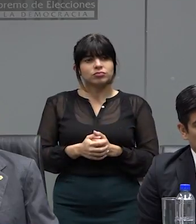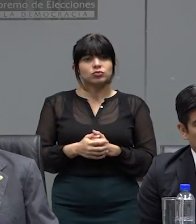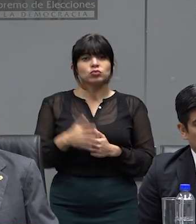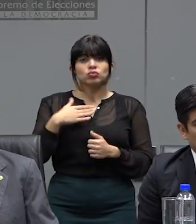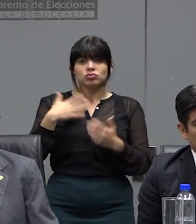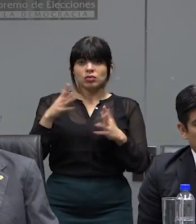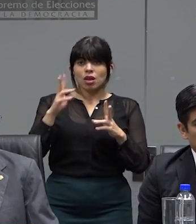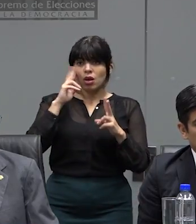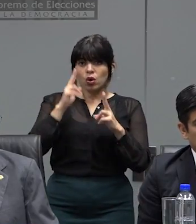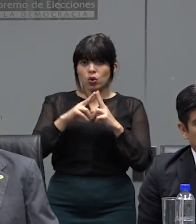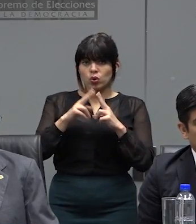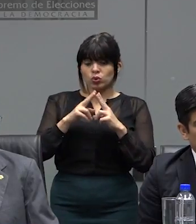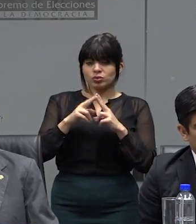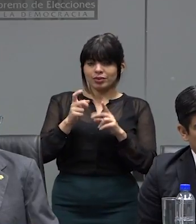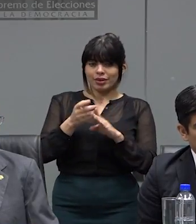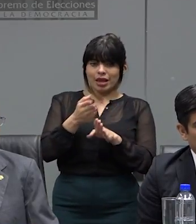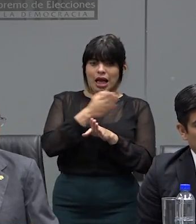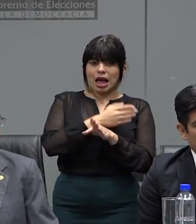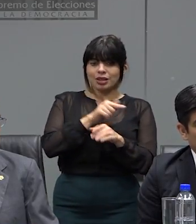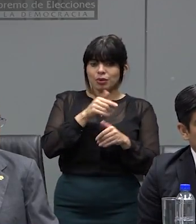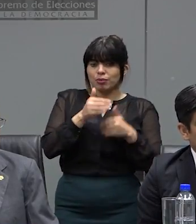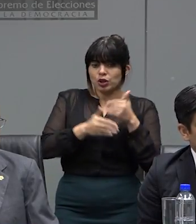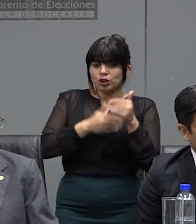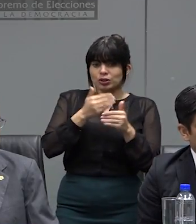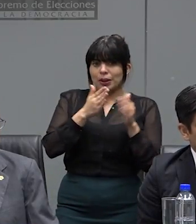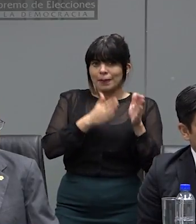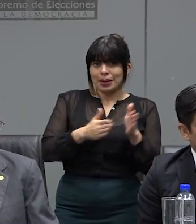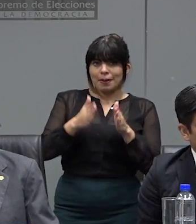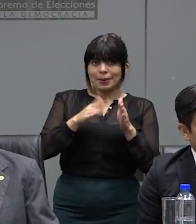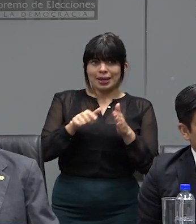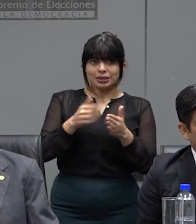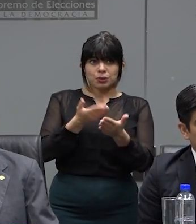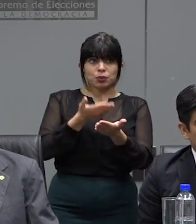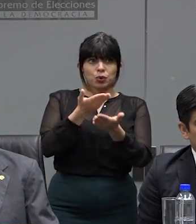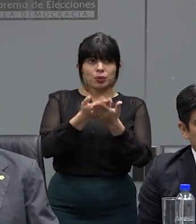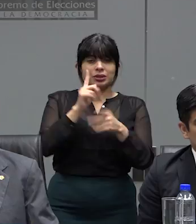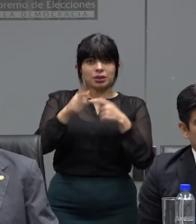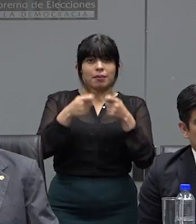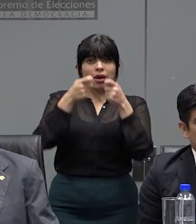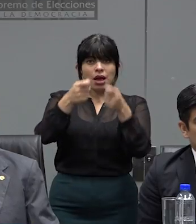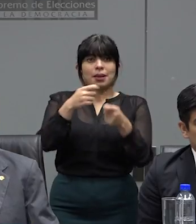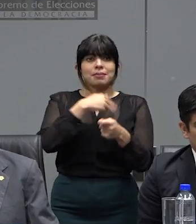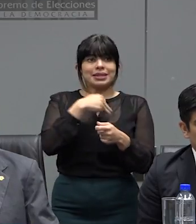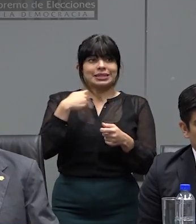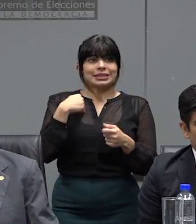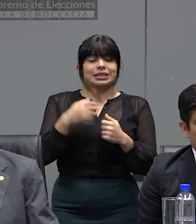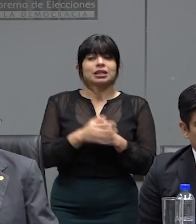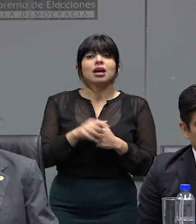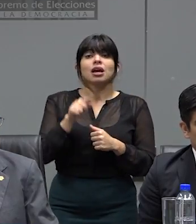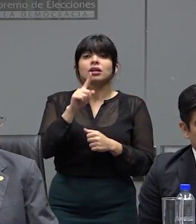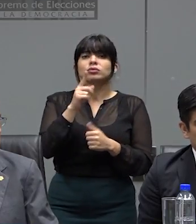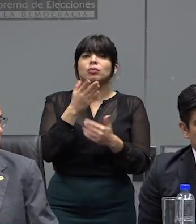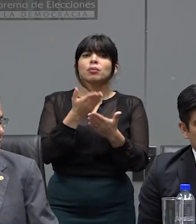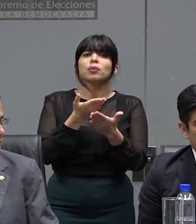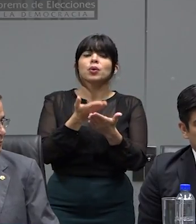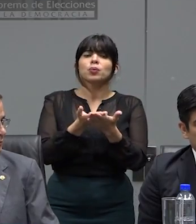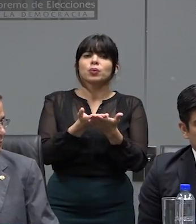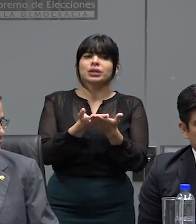Yo he conocido de antemano y el proceso preparatorio de la propuesta que llevará la ministra, y es una